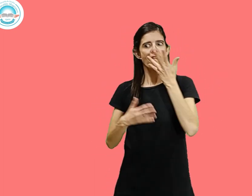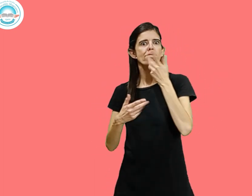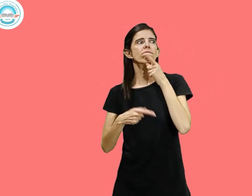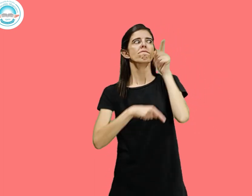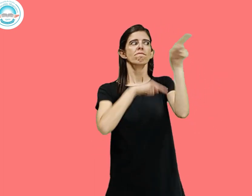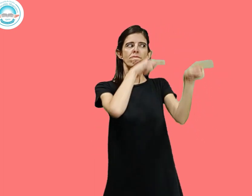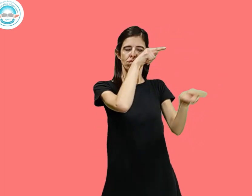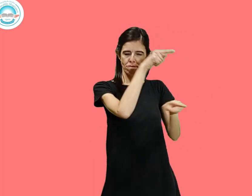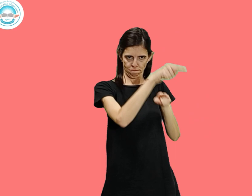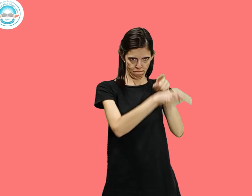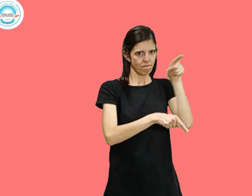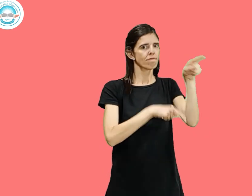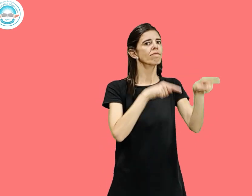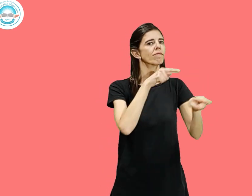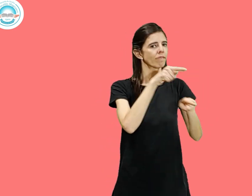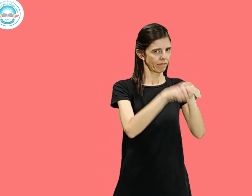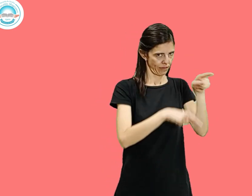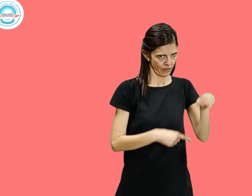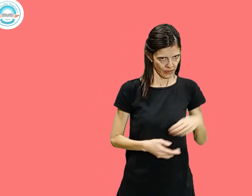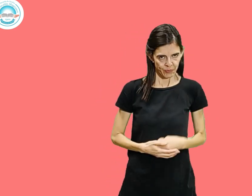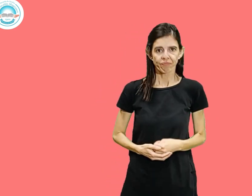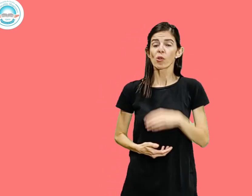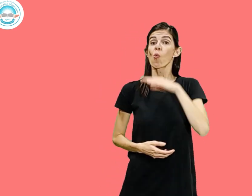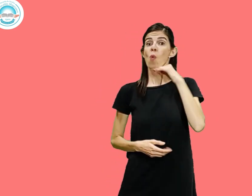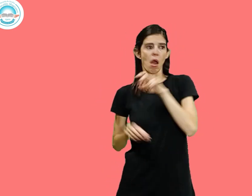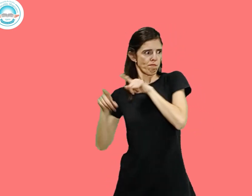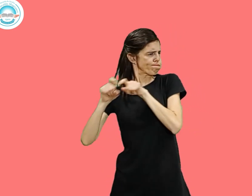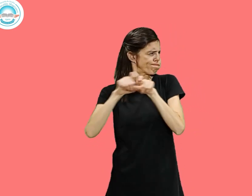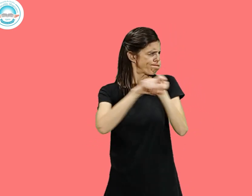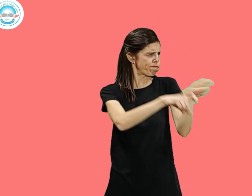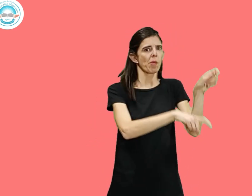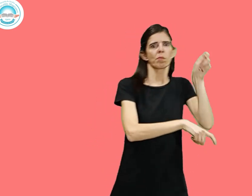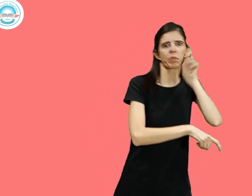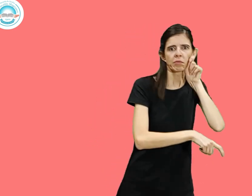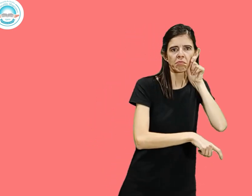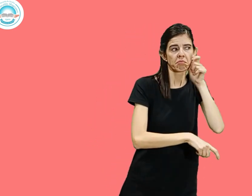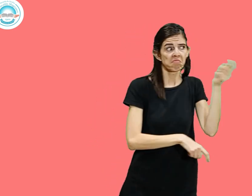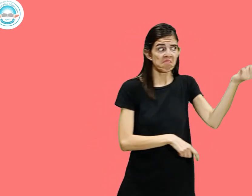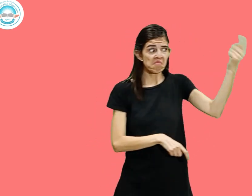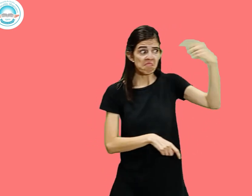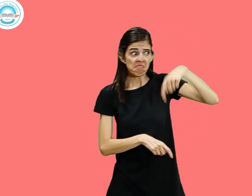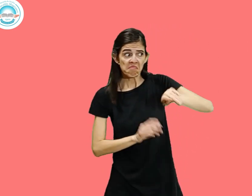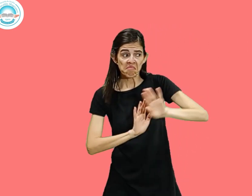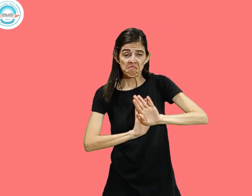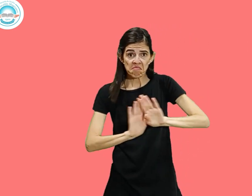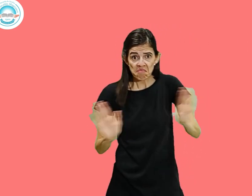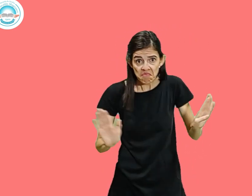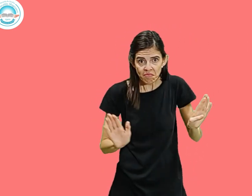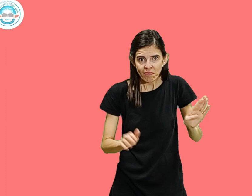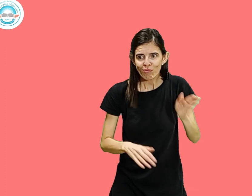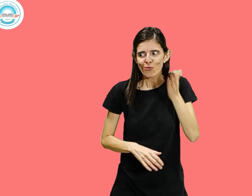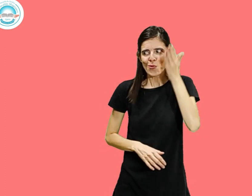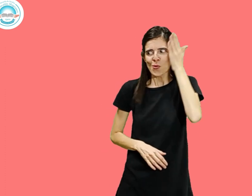chicas de mi grado gustan de él Juana corrió a saludarlo y